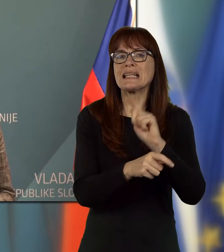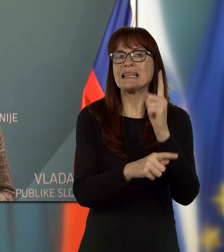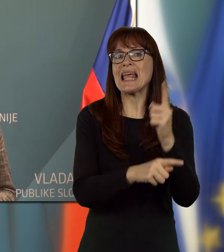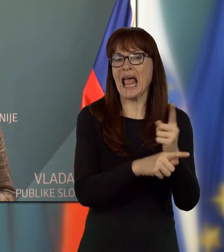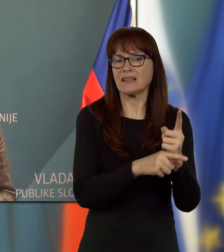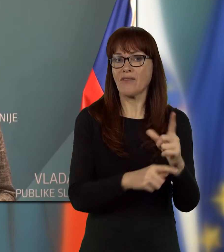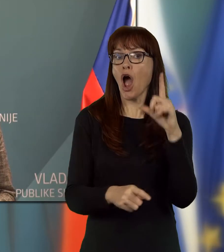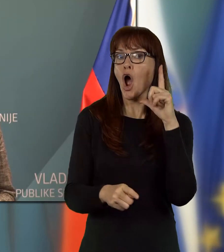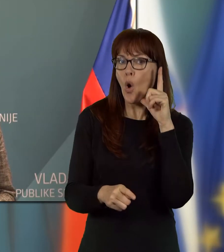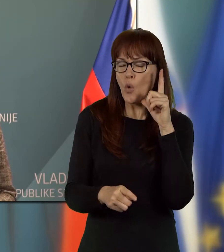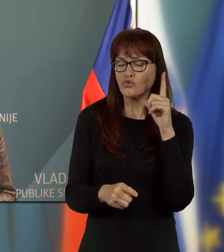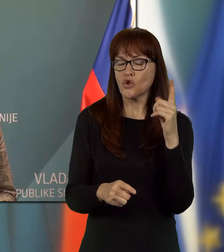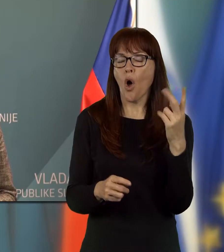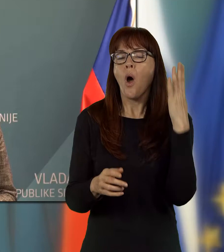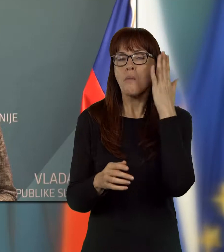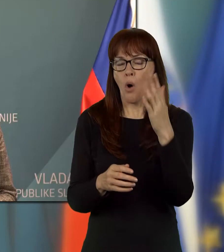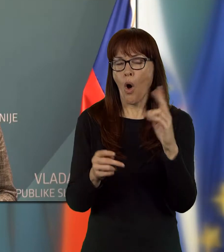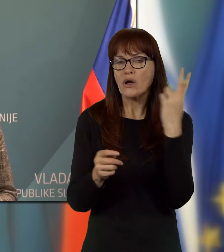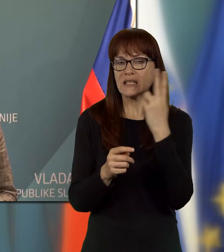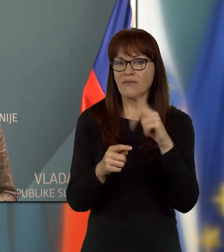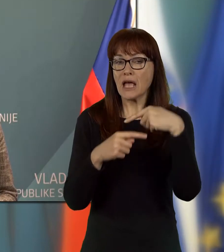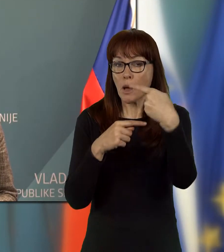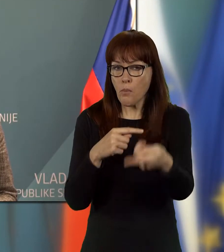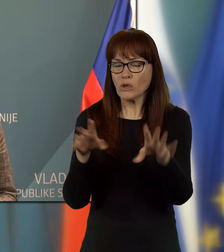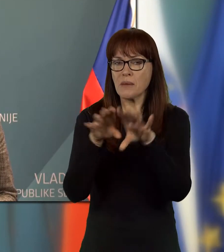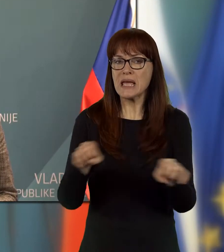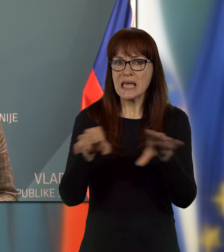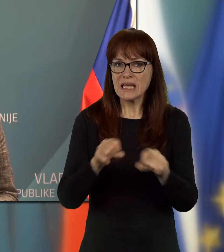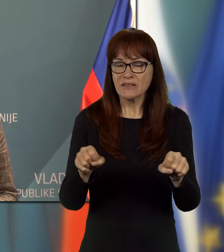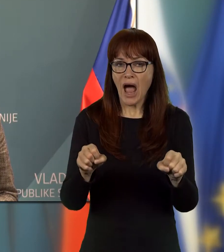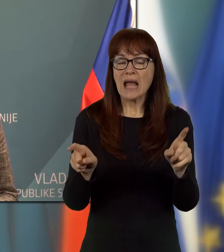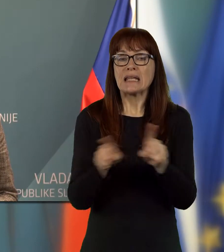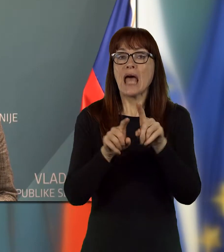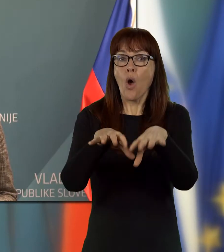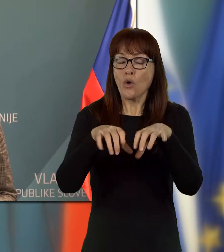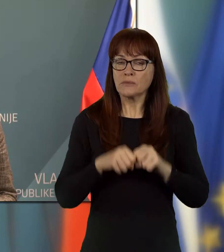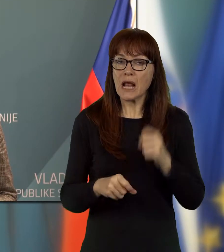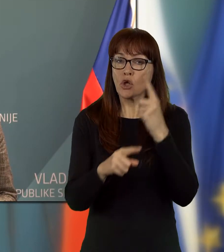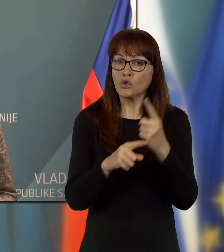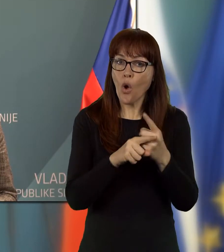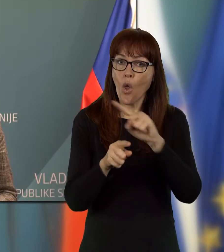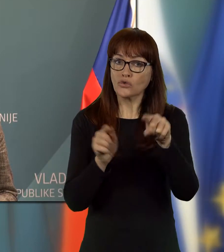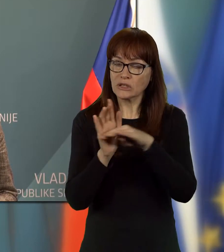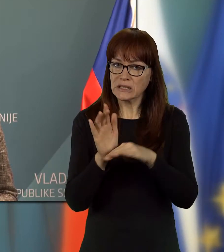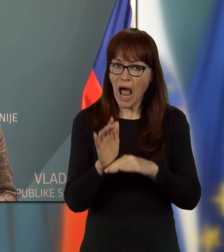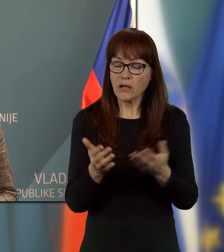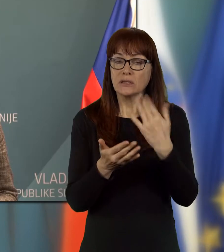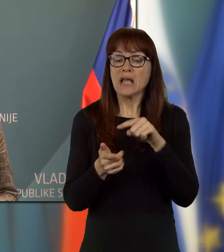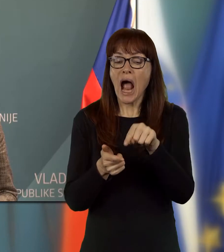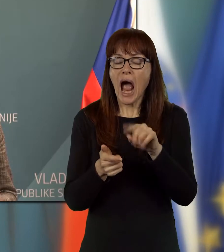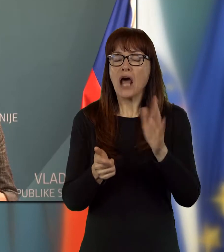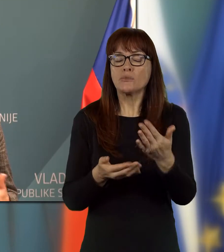direktive. Ključno seveda pa bo potem izvajanje tako sprejetih določb zakona, za kar